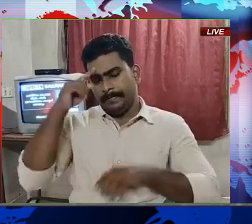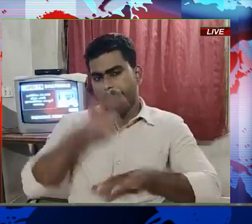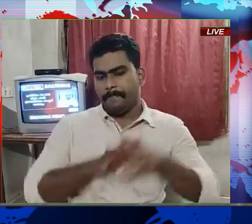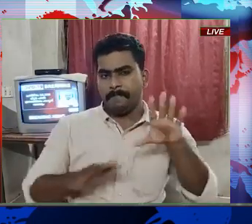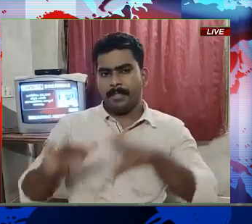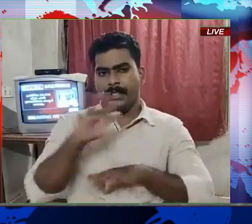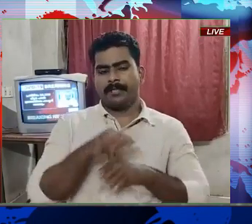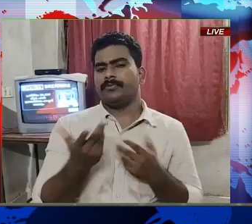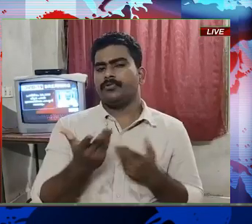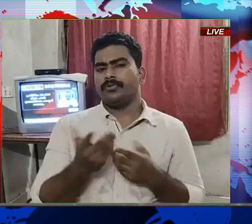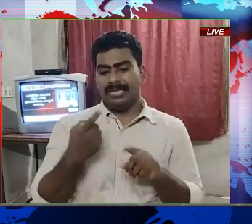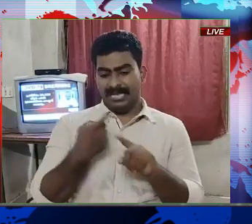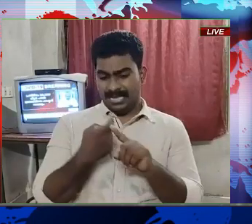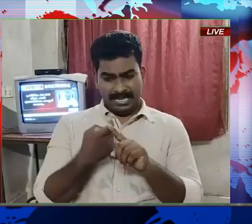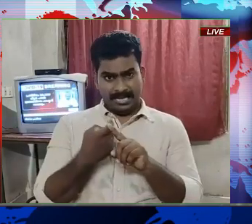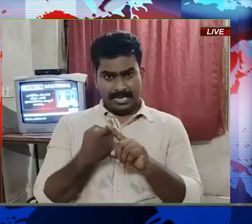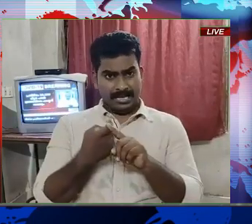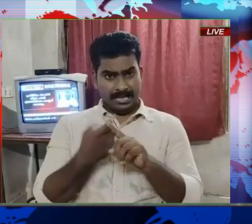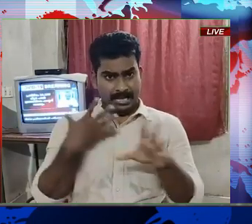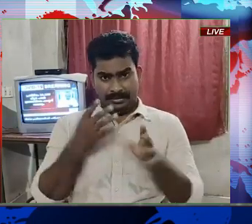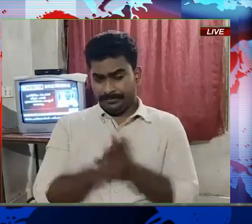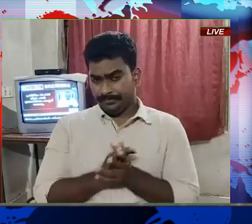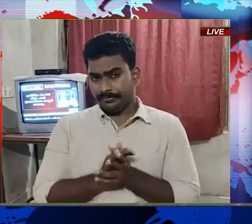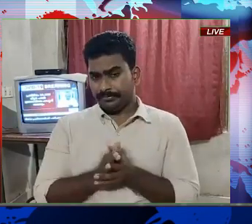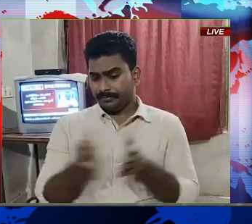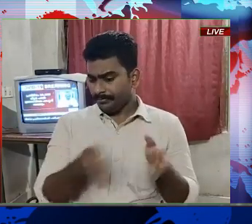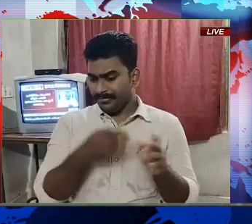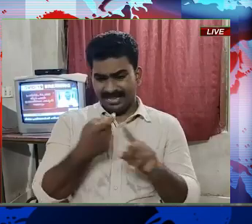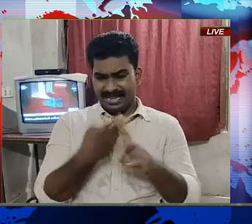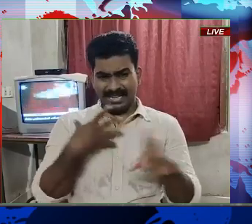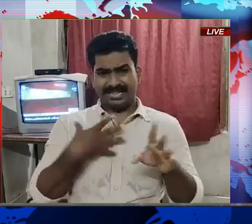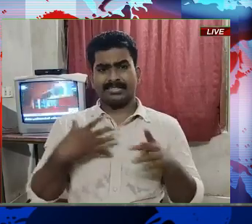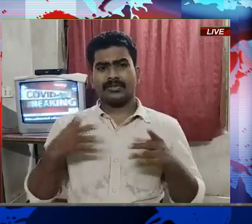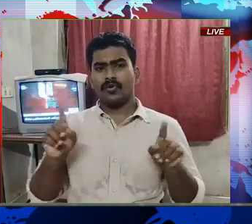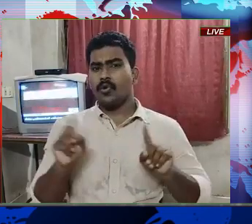ലോക്ക്ഡൗൺ പാലിക്കുന്നതിലെ കാർക്കശ്യം